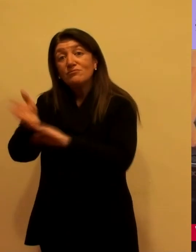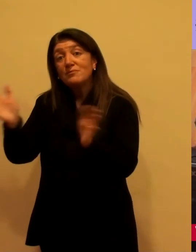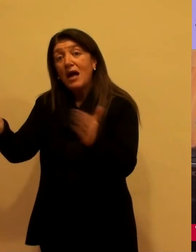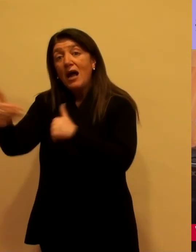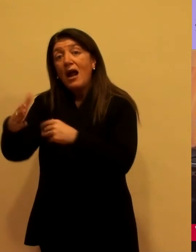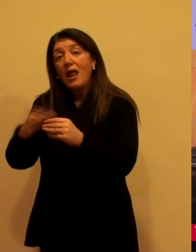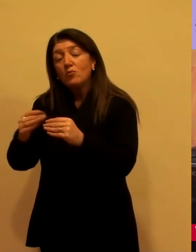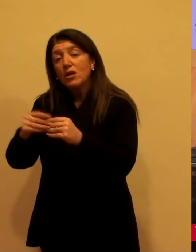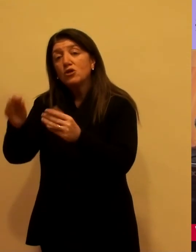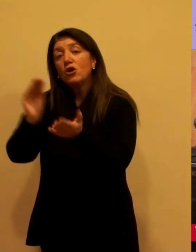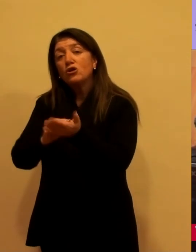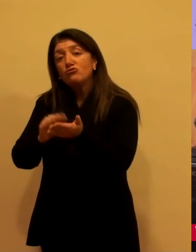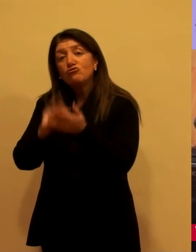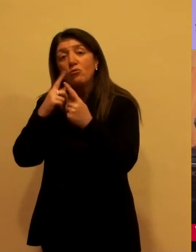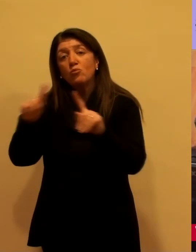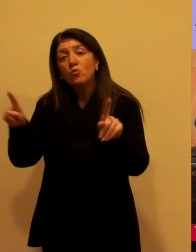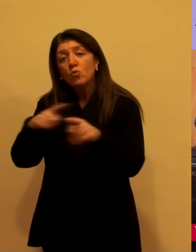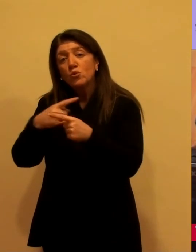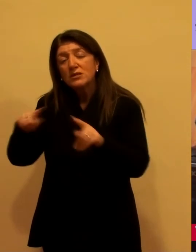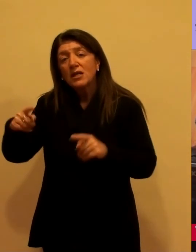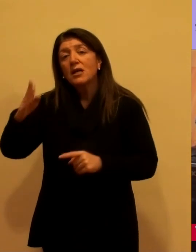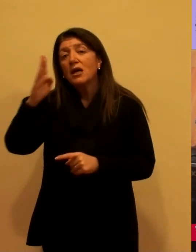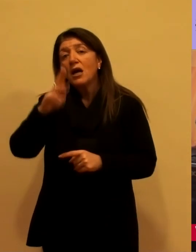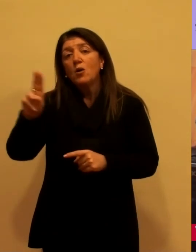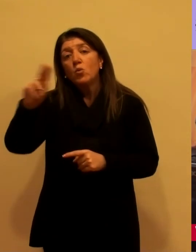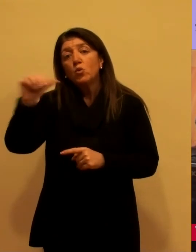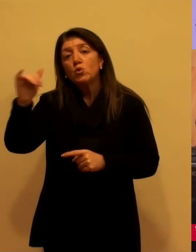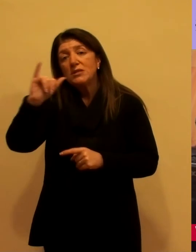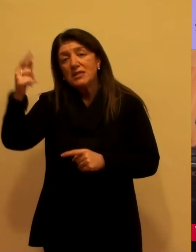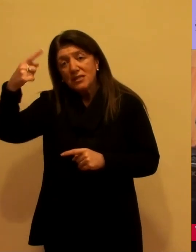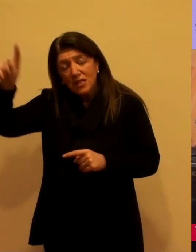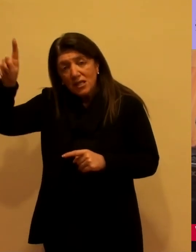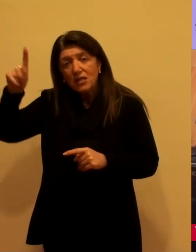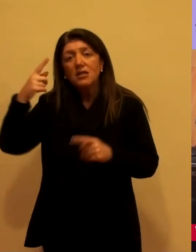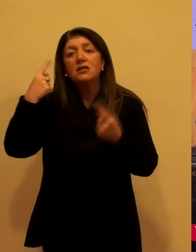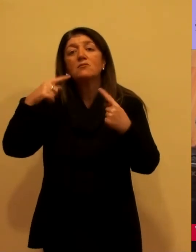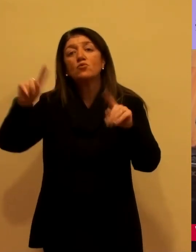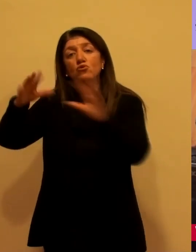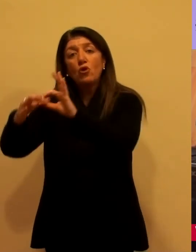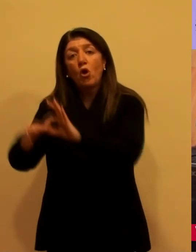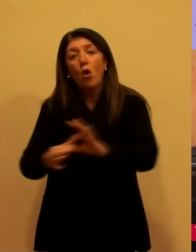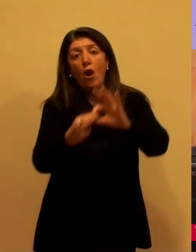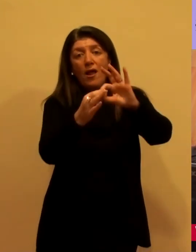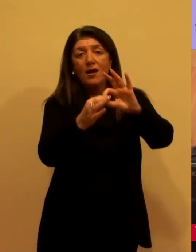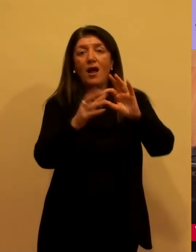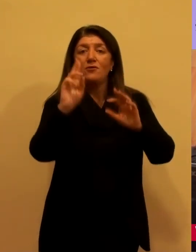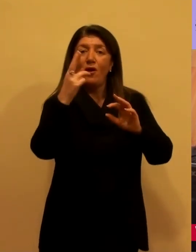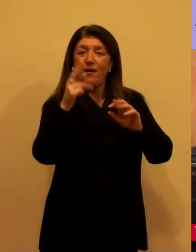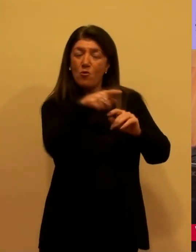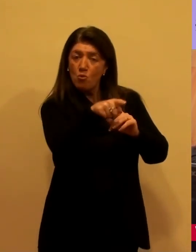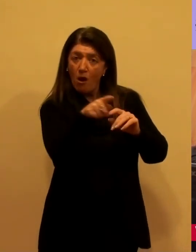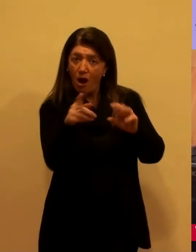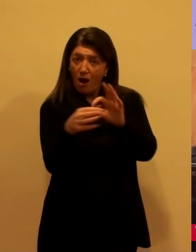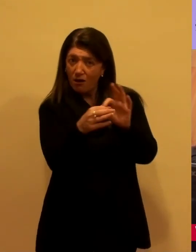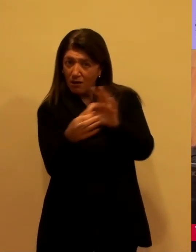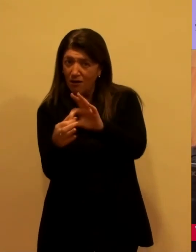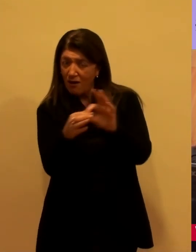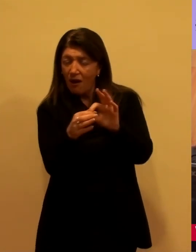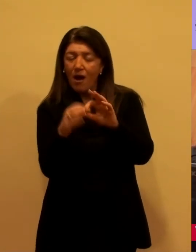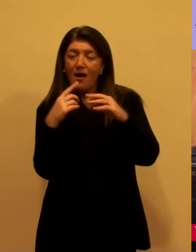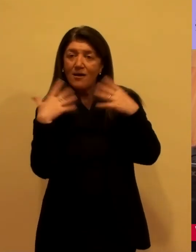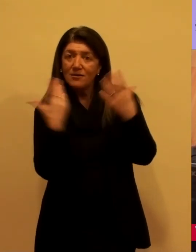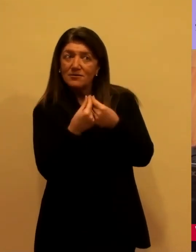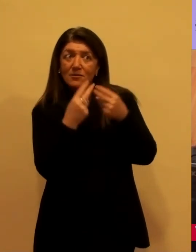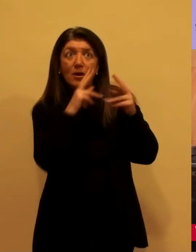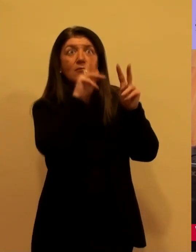di Debussy, quindi un musicista contemporaneo di Renoir, e ascoltando queste note musicali, quindi avendo avuto